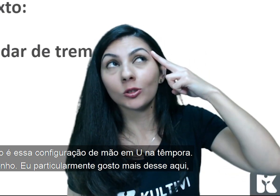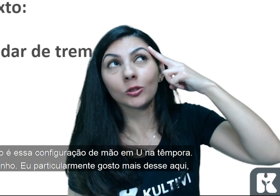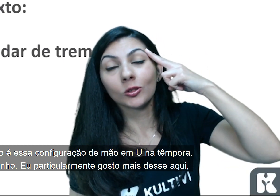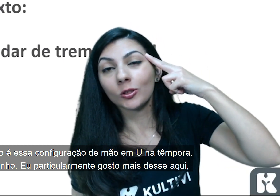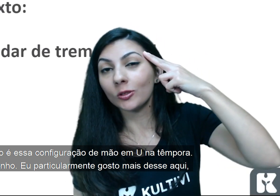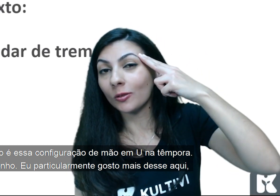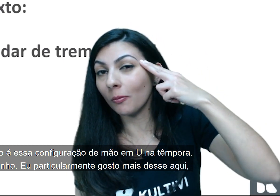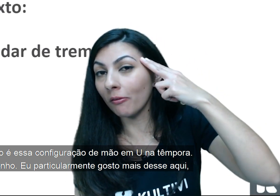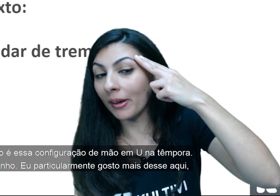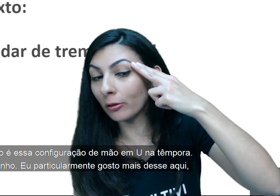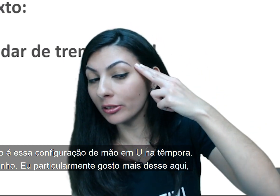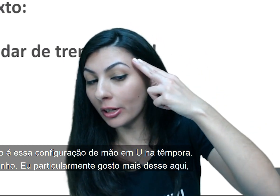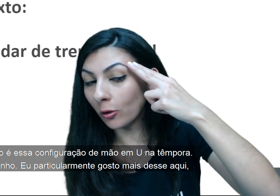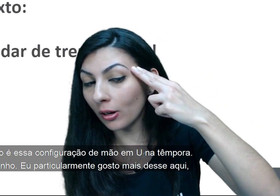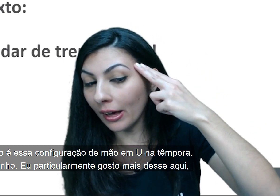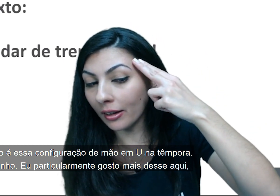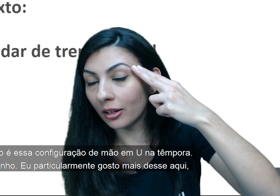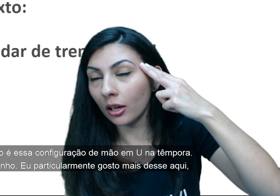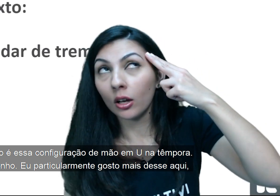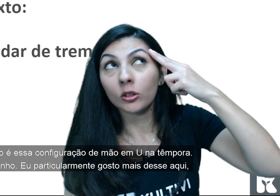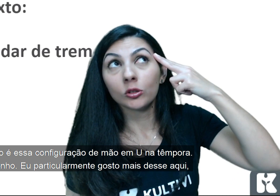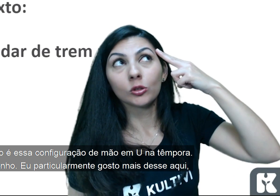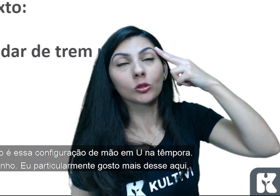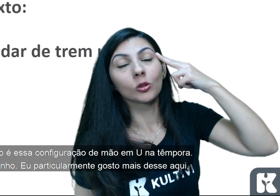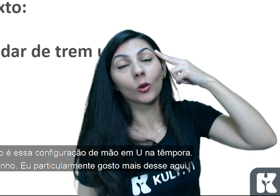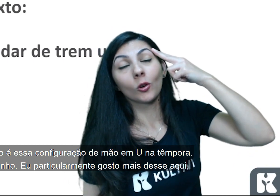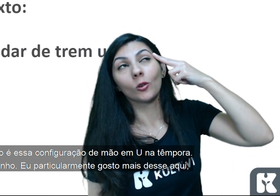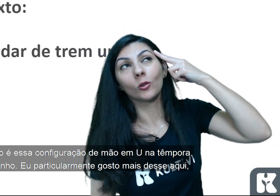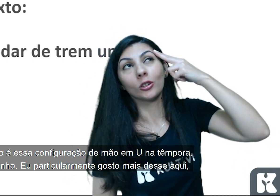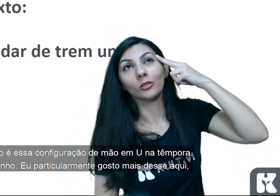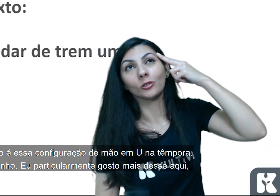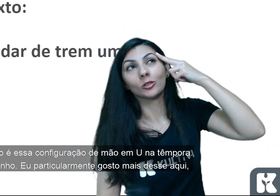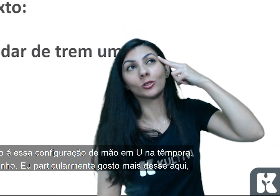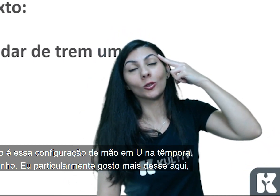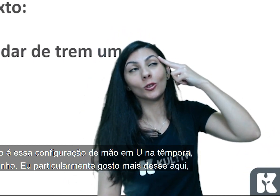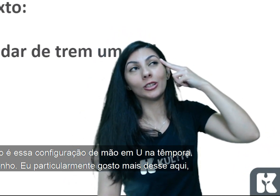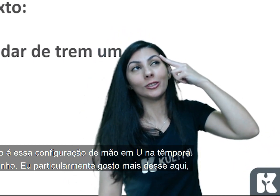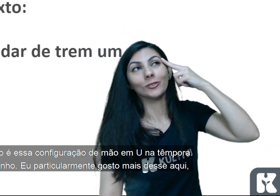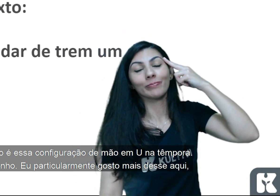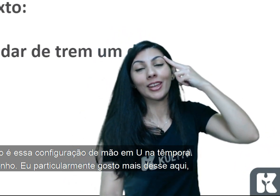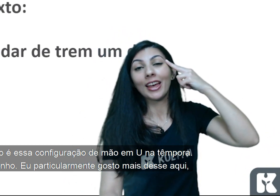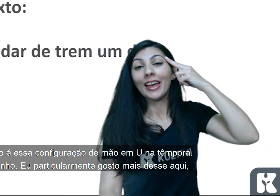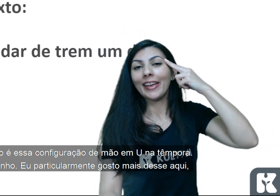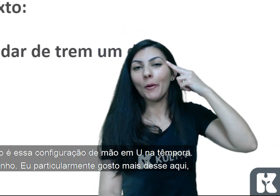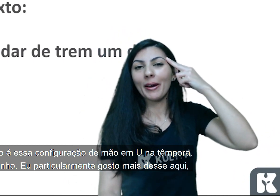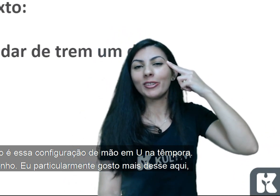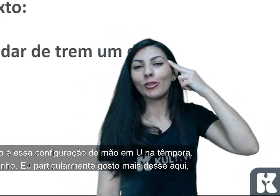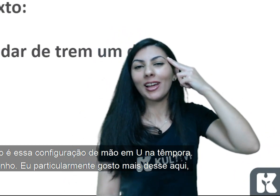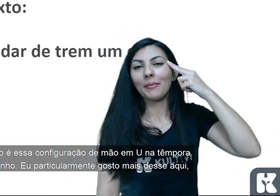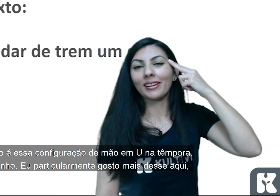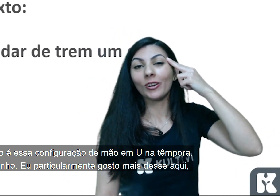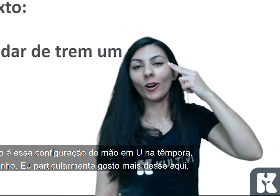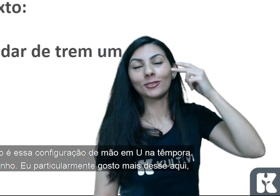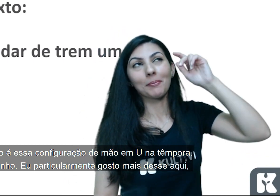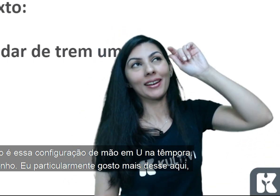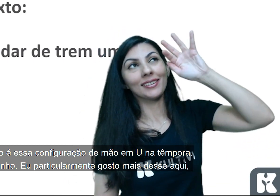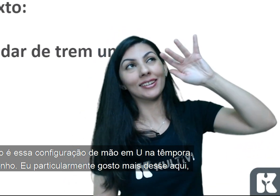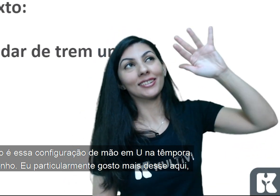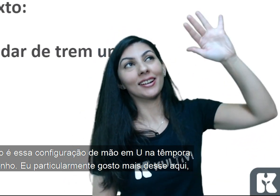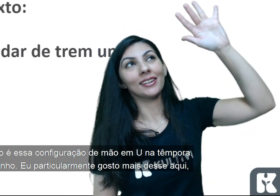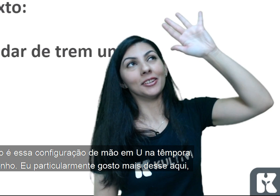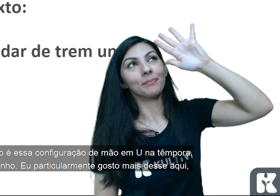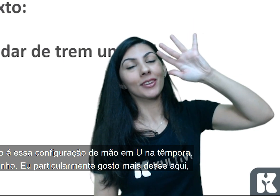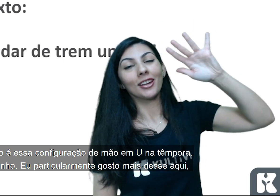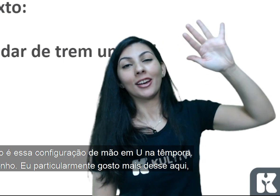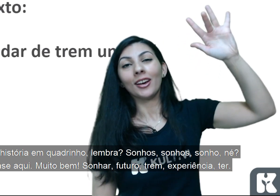Movimento circular Sonho Sonho Eu, particularmente, gosto mais